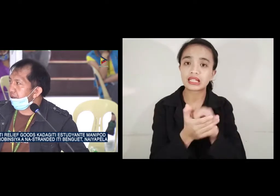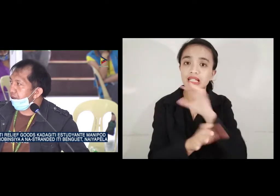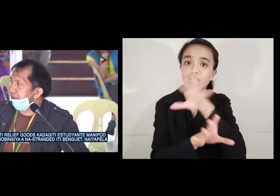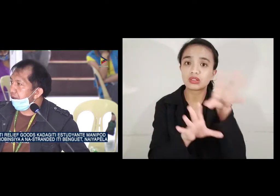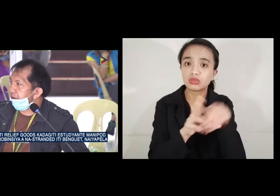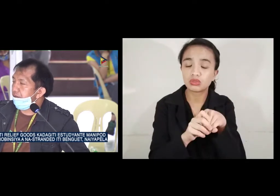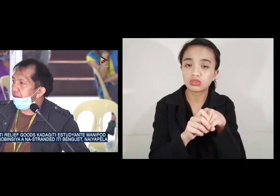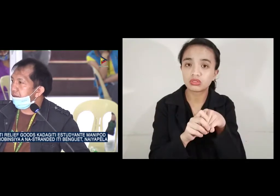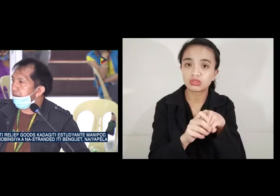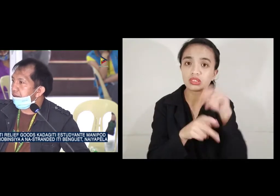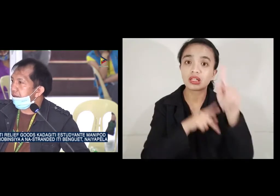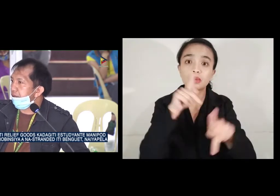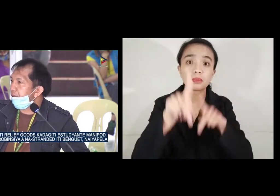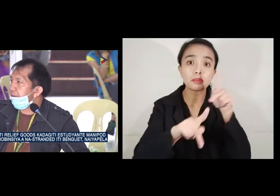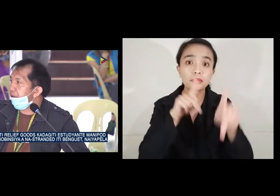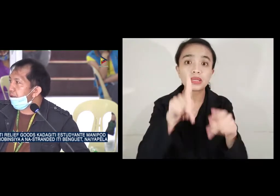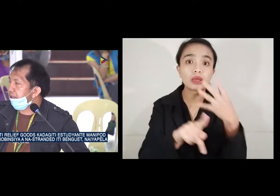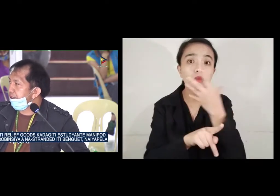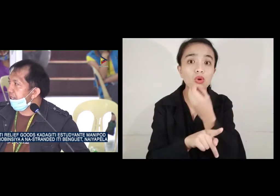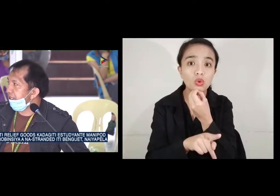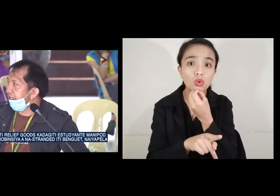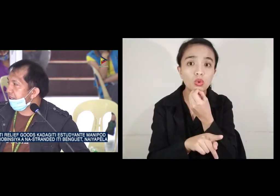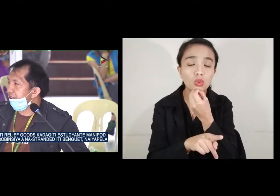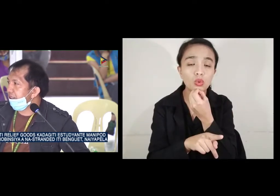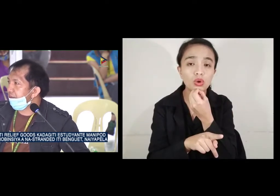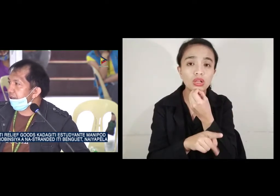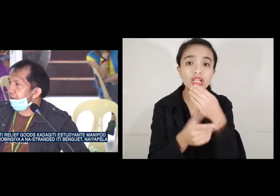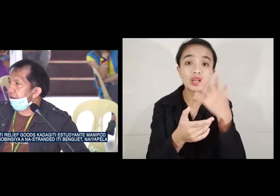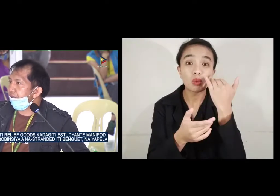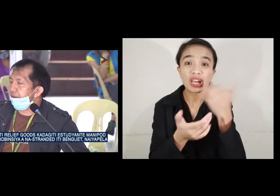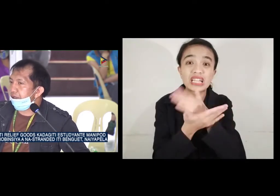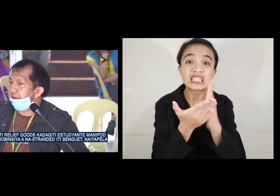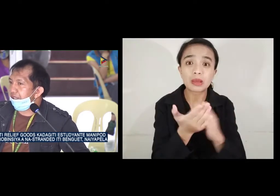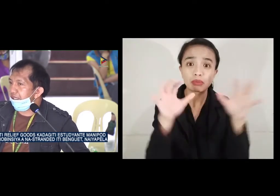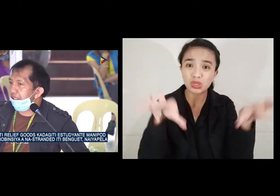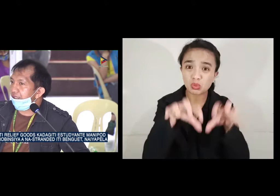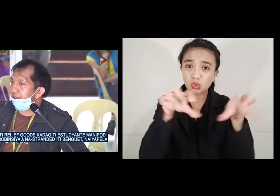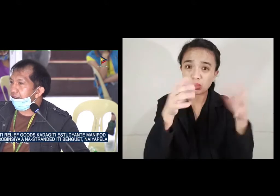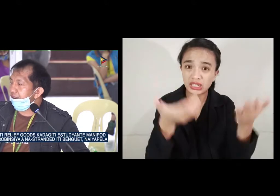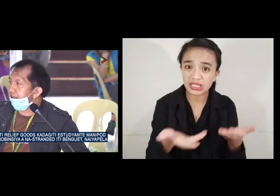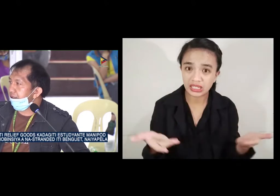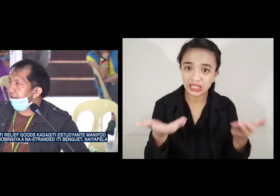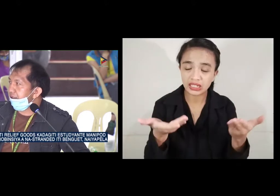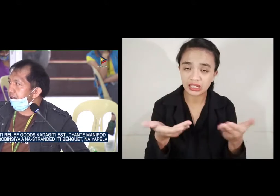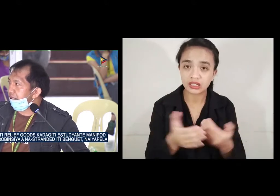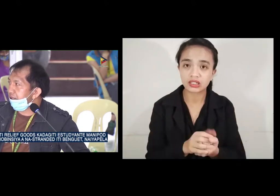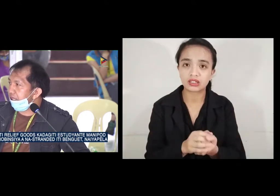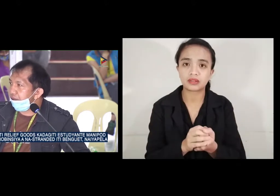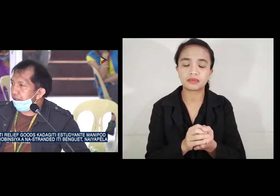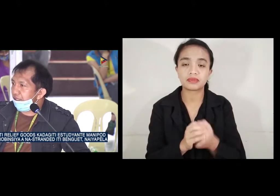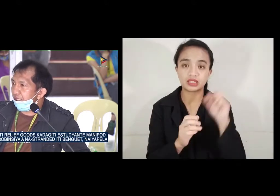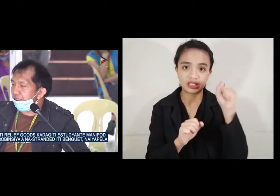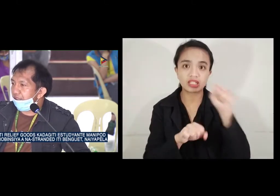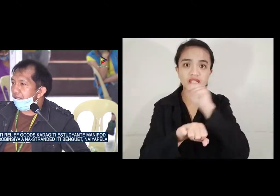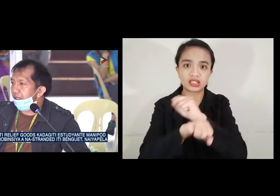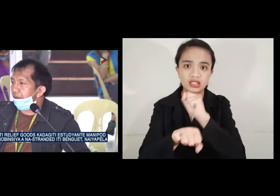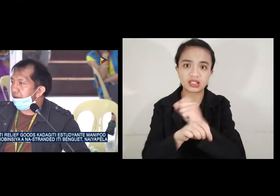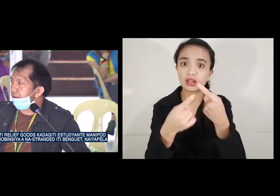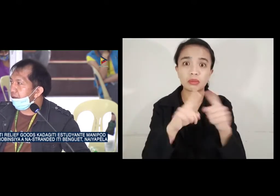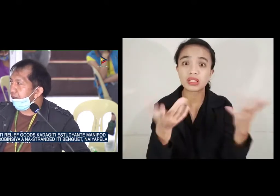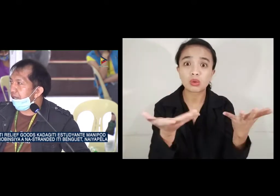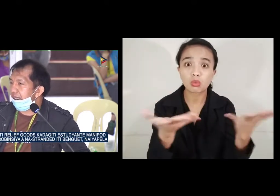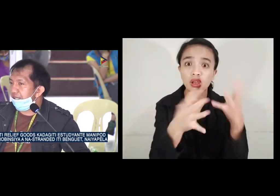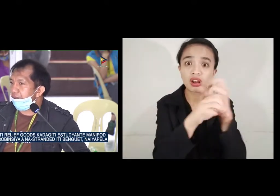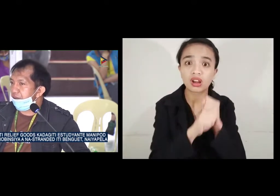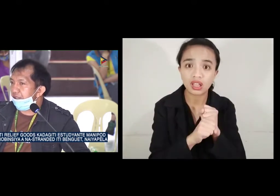Probably you should also include people who are staying in La Trinidad because all of them are working here. Diyan nga ron, nasa naging